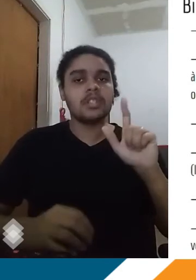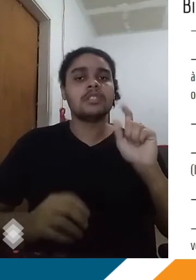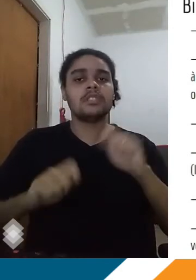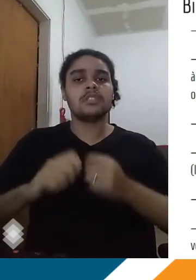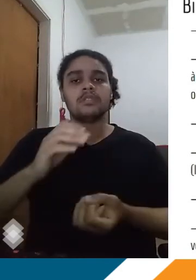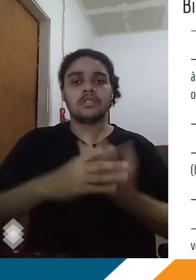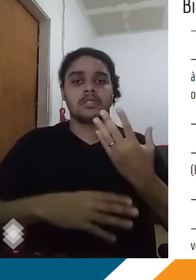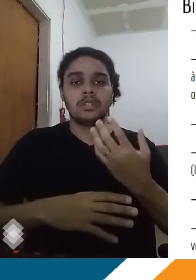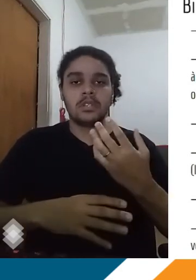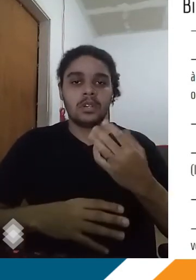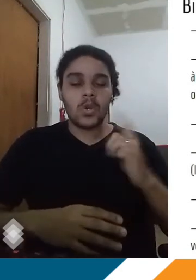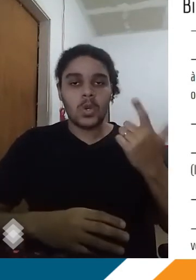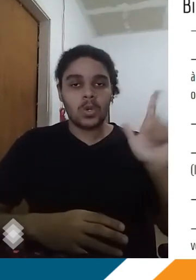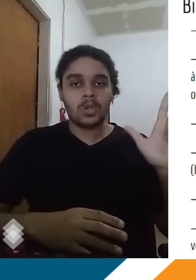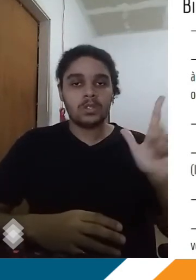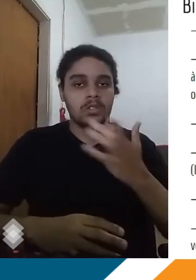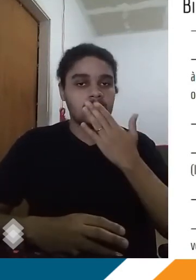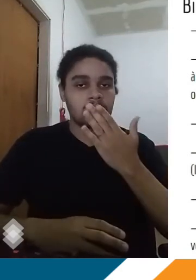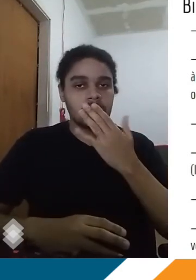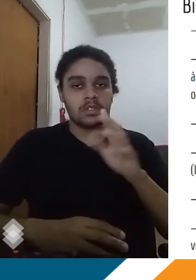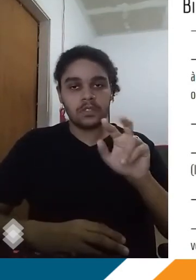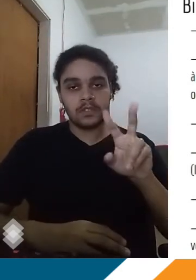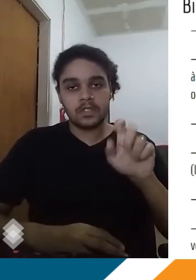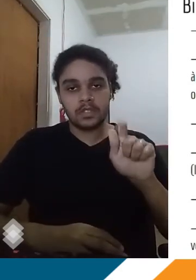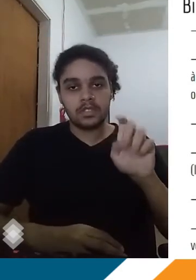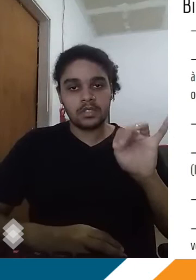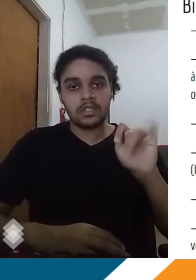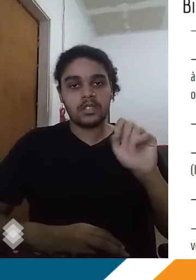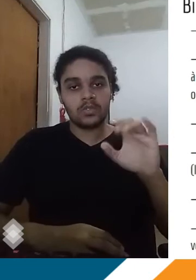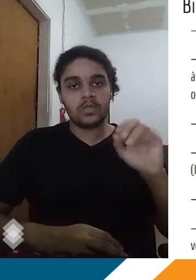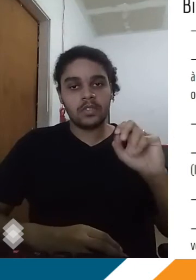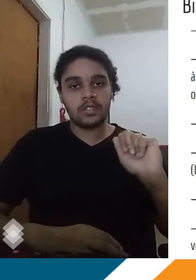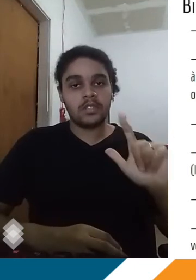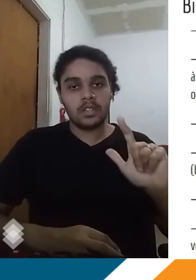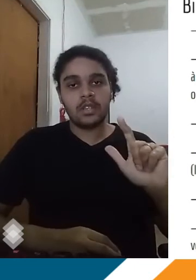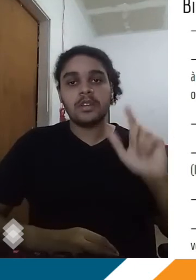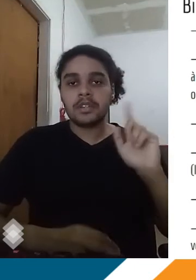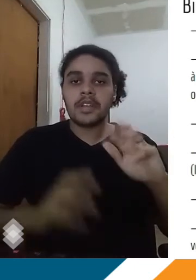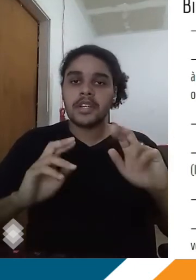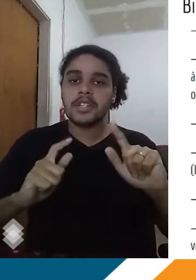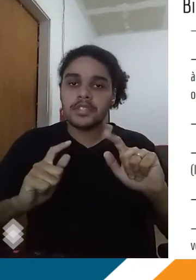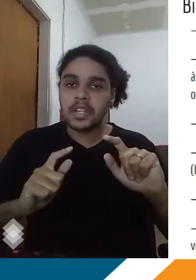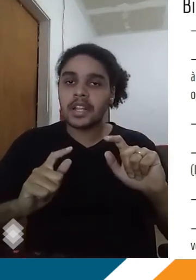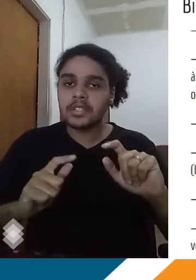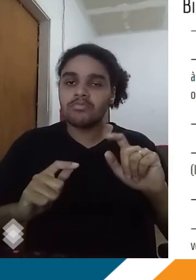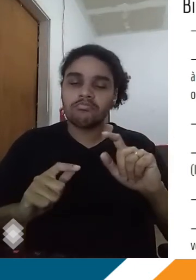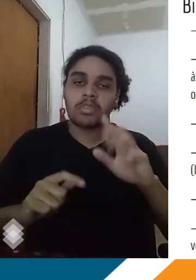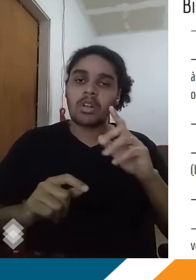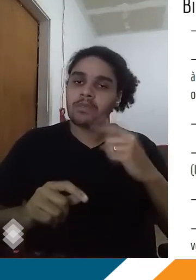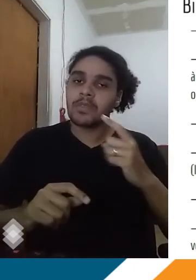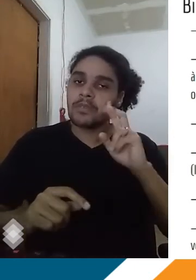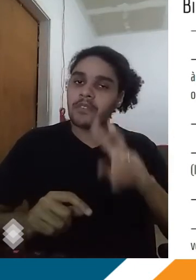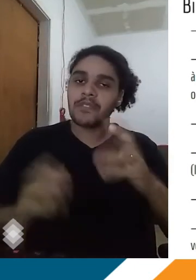surgimento, né, a existência de outros tipos vegetacionais que são diferentes da floresta ombrófila densa. A gente vai